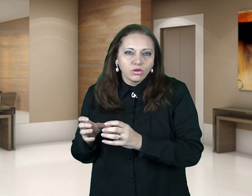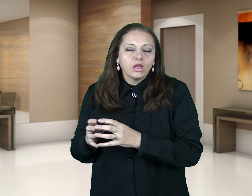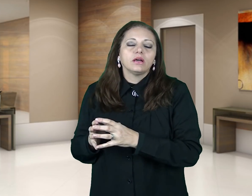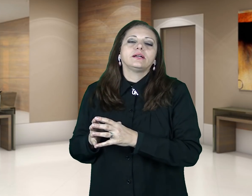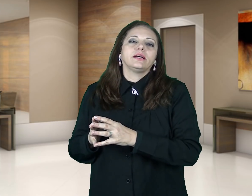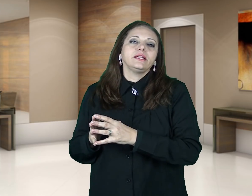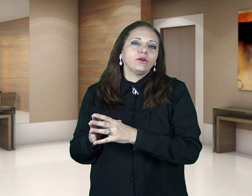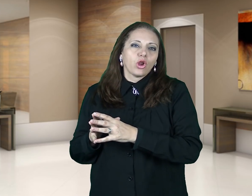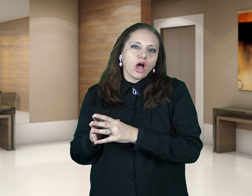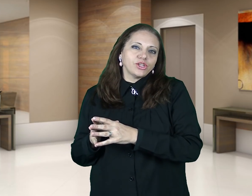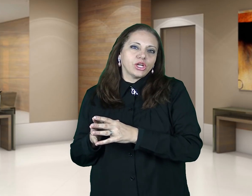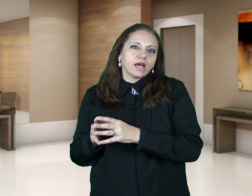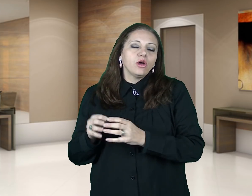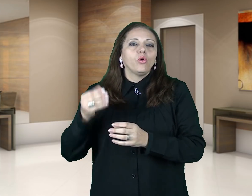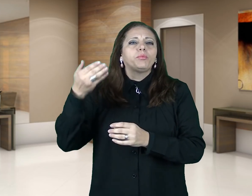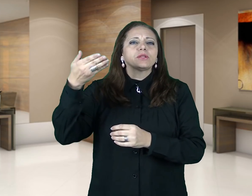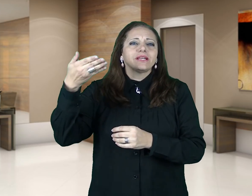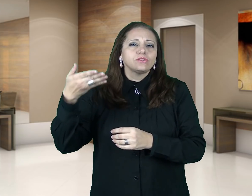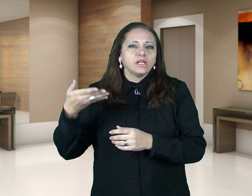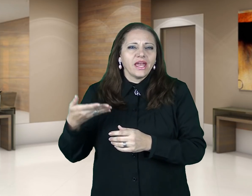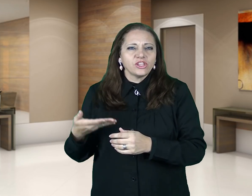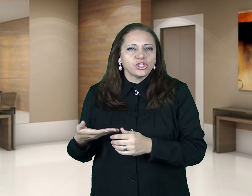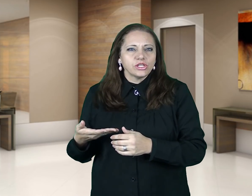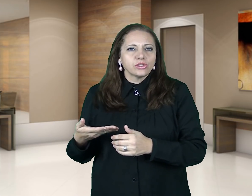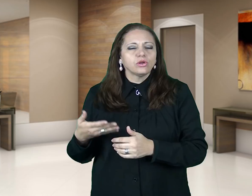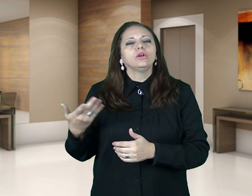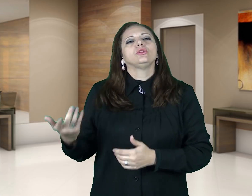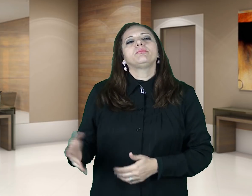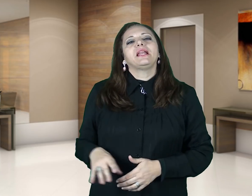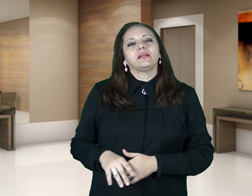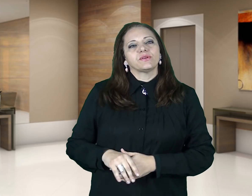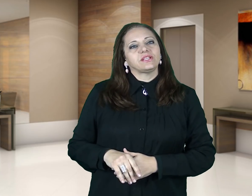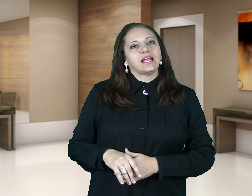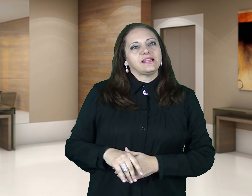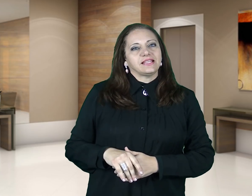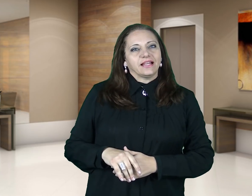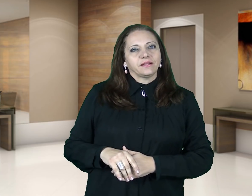organização ideológica, um processo de registro de uma língua sinalizada.